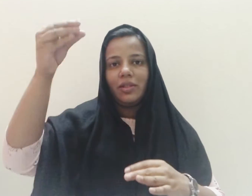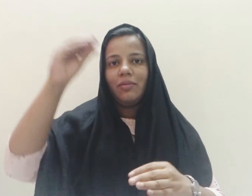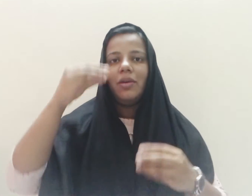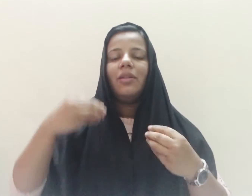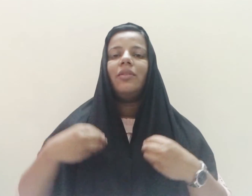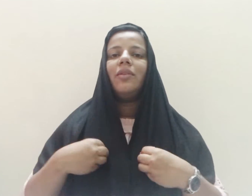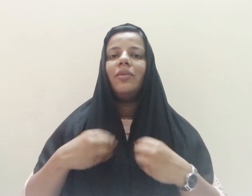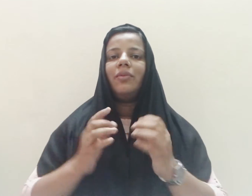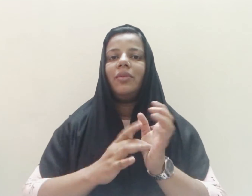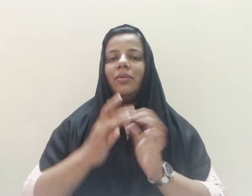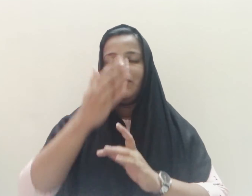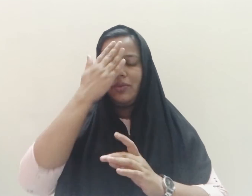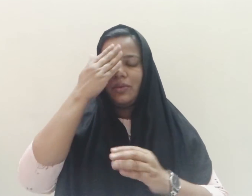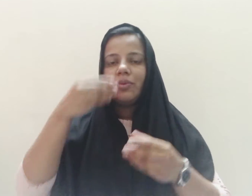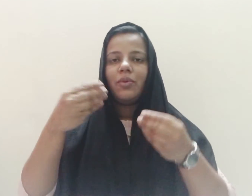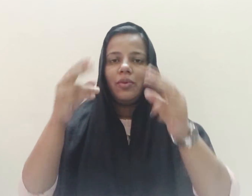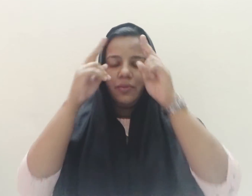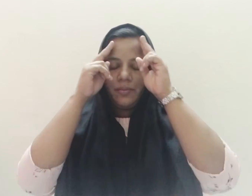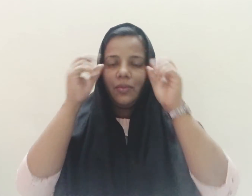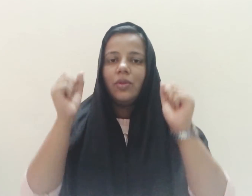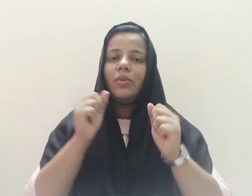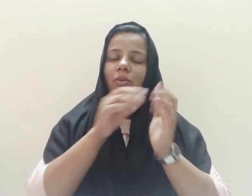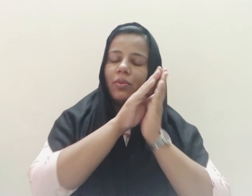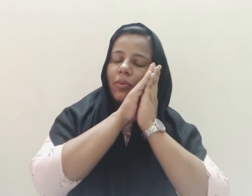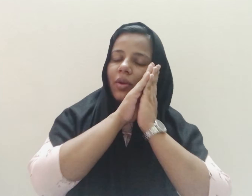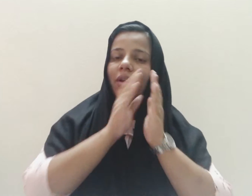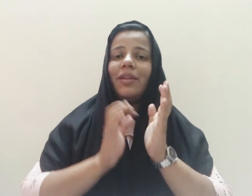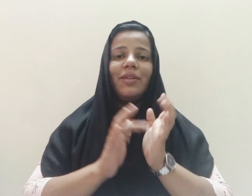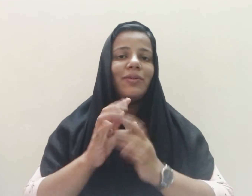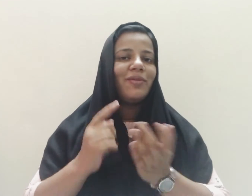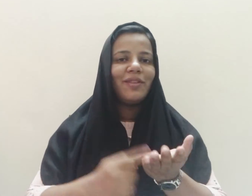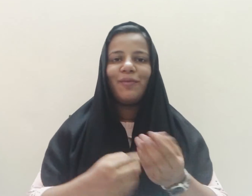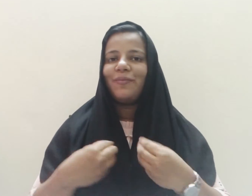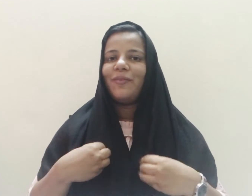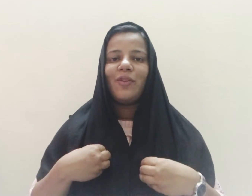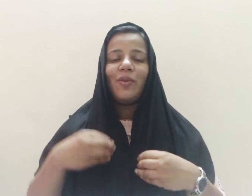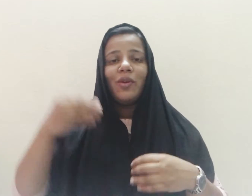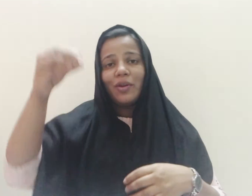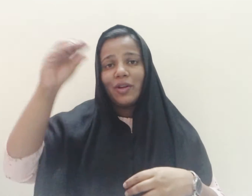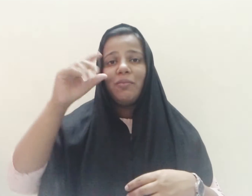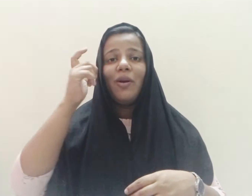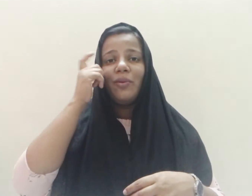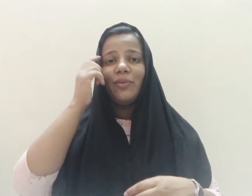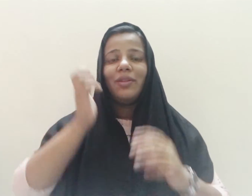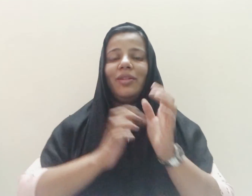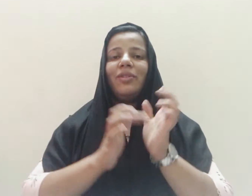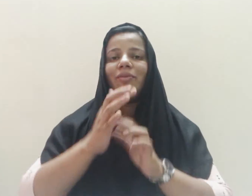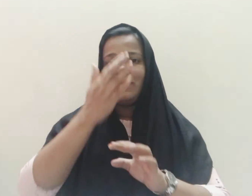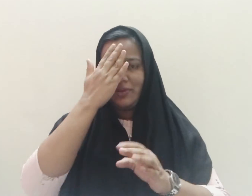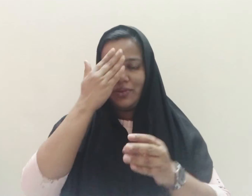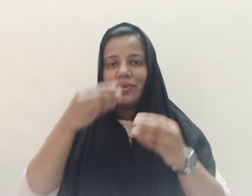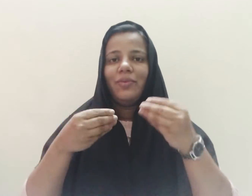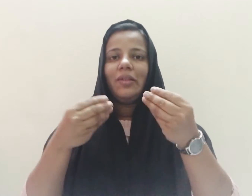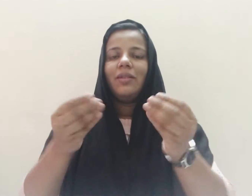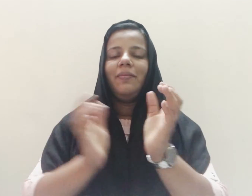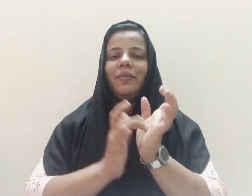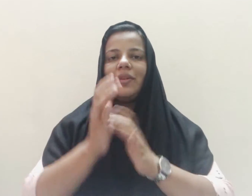പറഞ്ഞ് ഹല്ലേലൂയ. സ്വസ്ഥമായി ഉറങ്ങുവാൻ കർത്താവ് നമ്മളെ സഹായിച്ചില്ലേ? ആ വൻ കൃപയോർത്ത് കർത്താവിന് നന്ദി പറഞ്ഞ് സ്തോത്രമപ്പാ